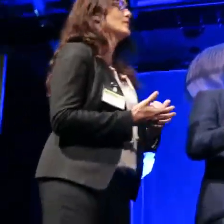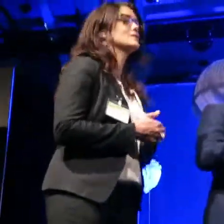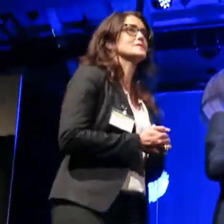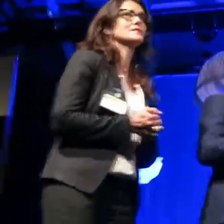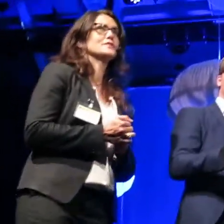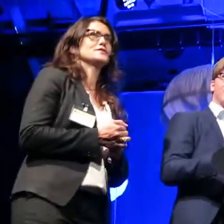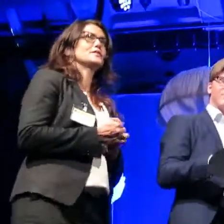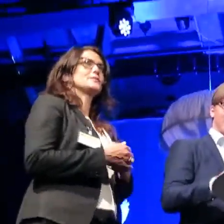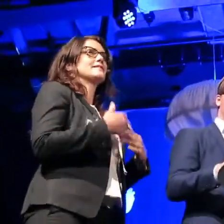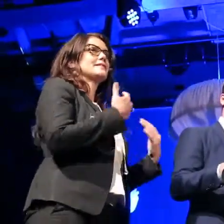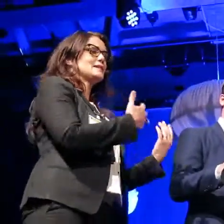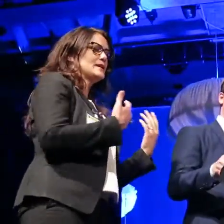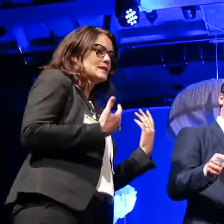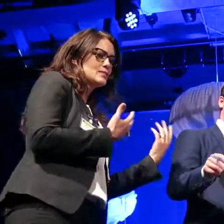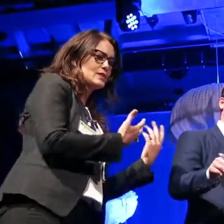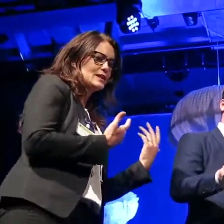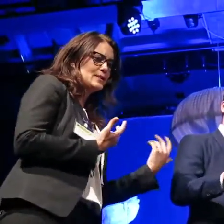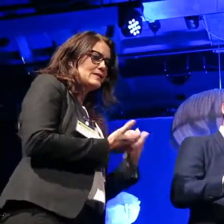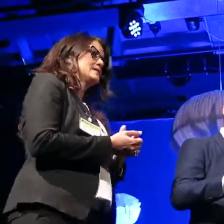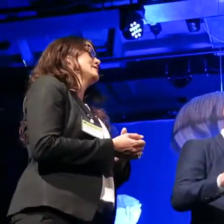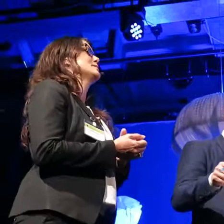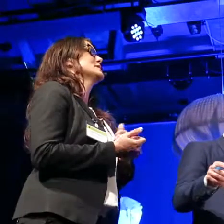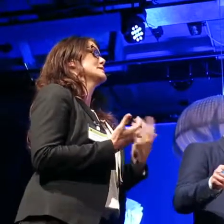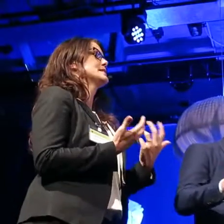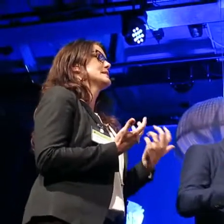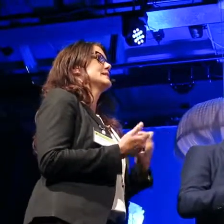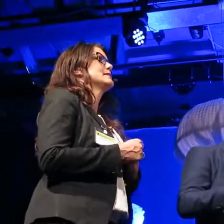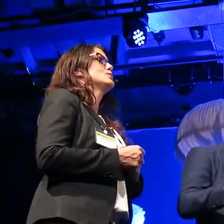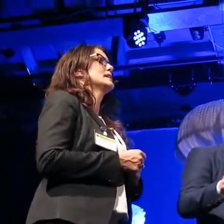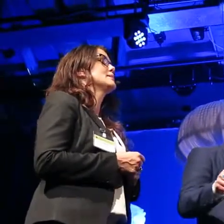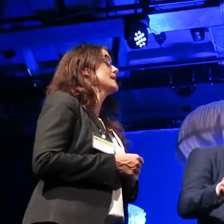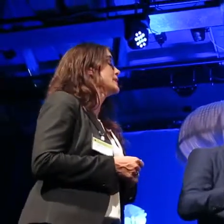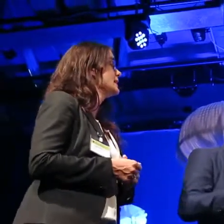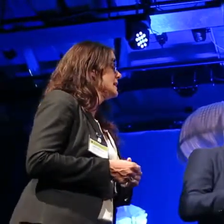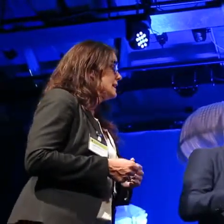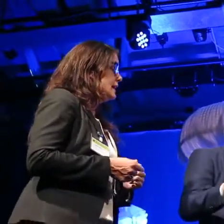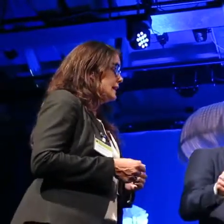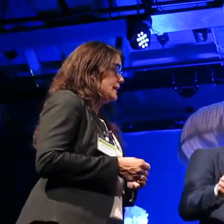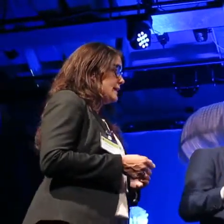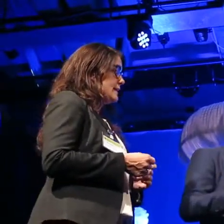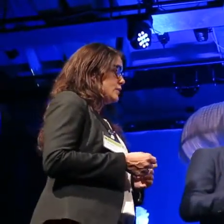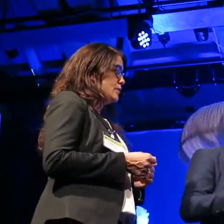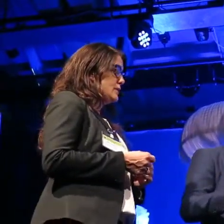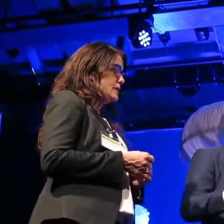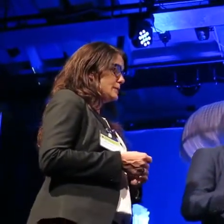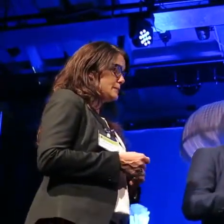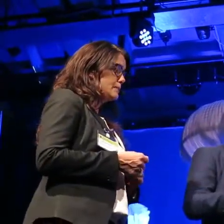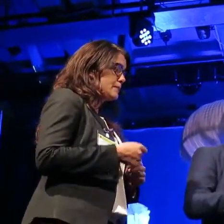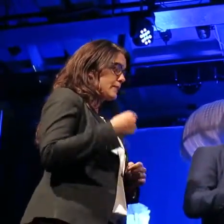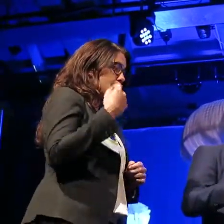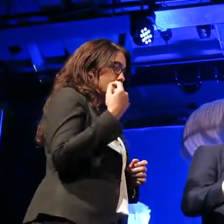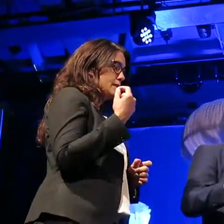ett samtal så jag försöker att inte ge mig in så mycket i debatten även om man känner sig lite hågad ibland. Men